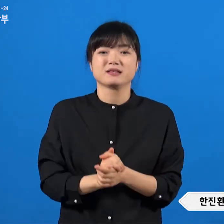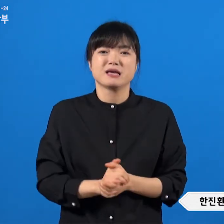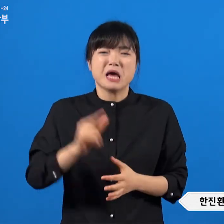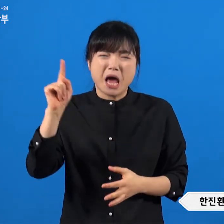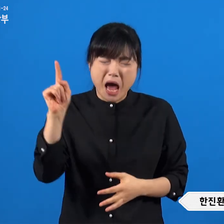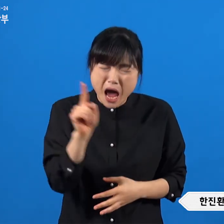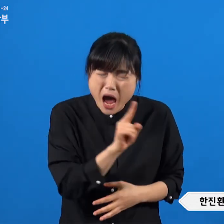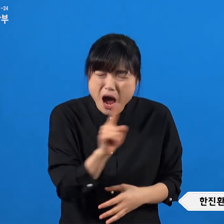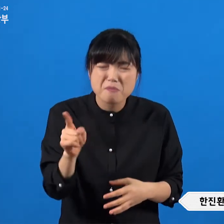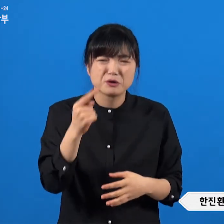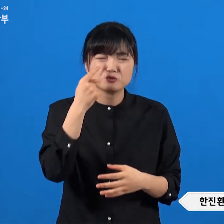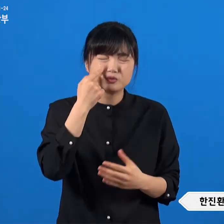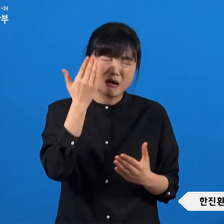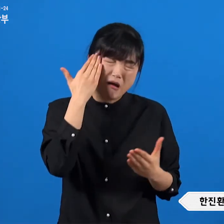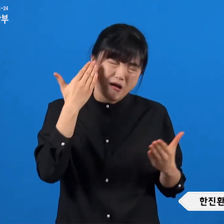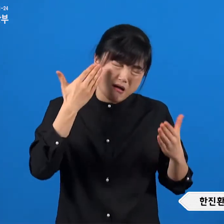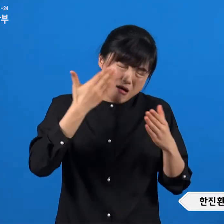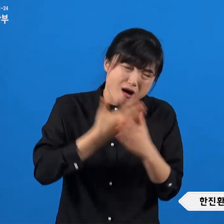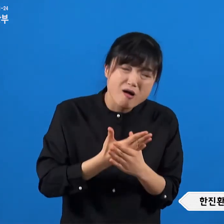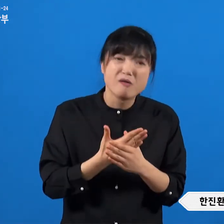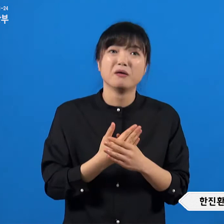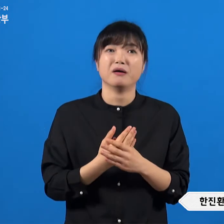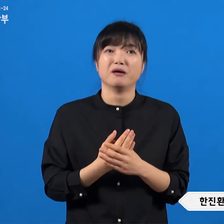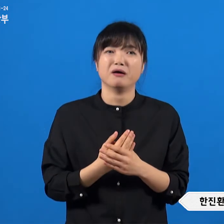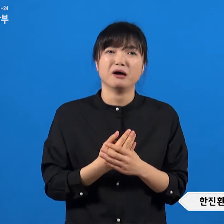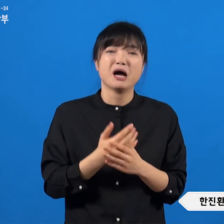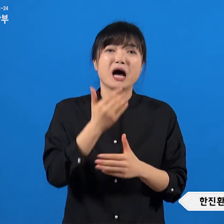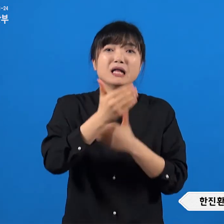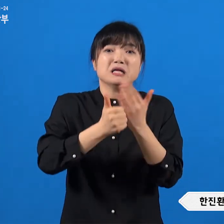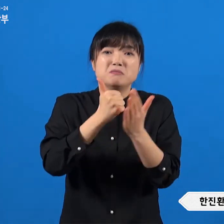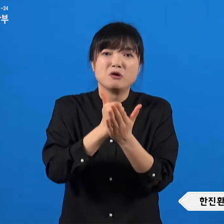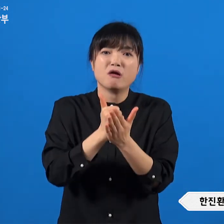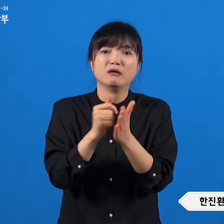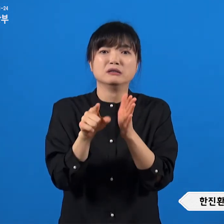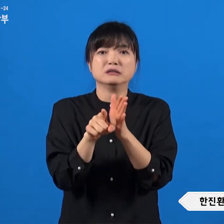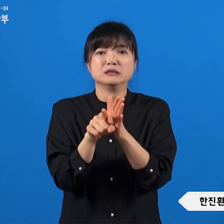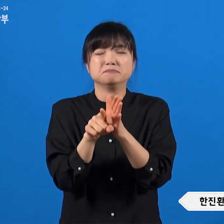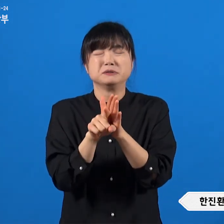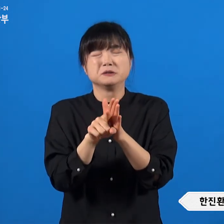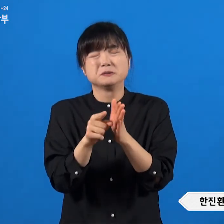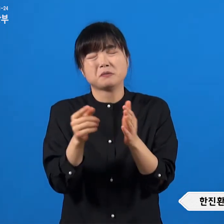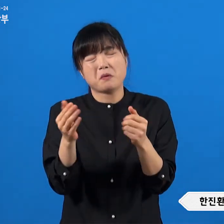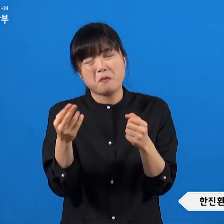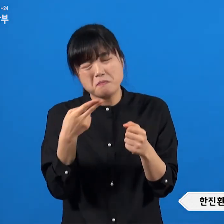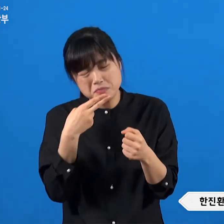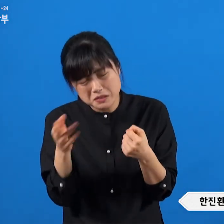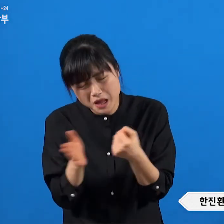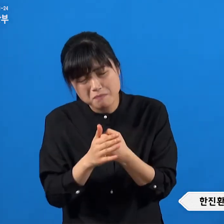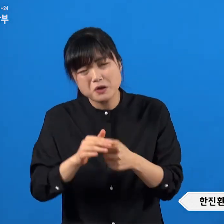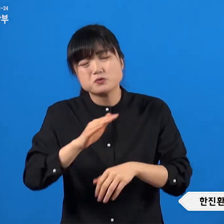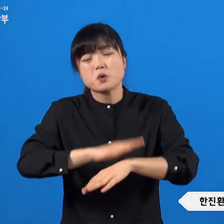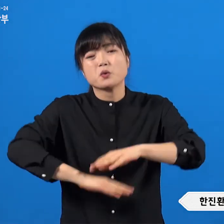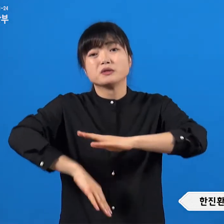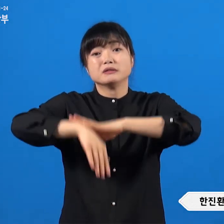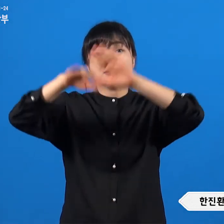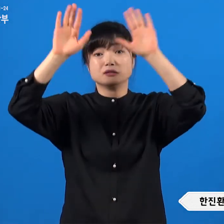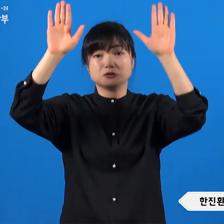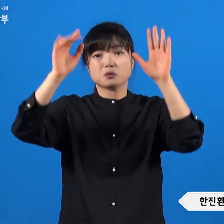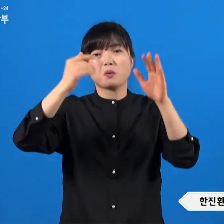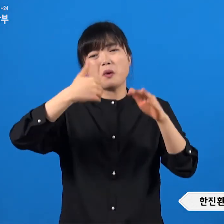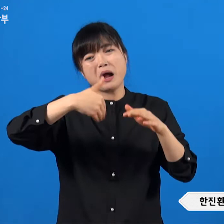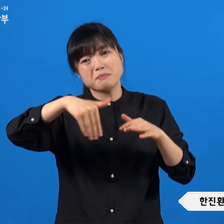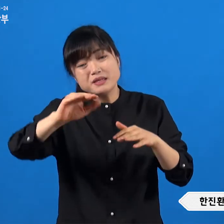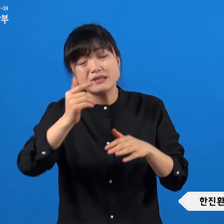아무리 눈앞이 캄캄해도 천부여 의지 없어서 손들고 갑니다. 눈물을 흘리면서